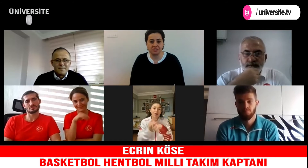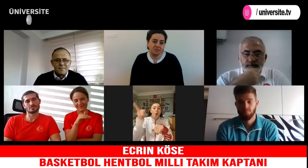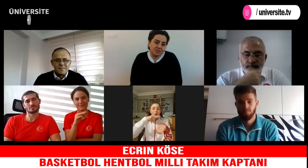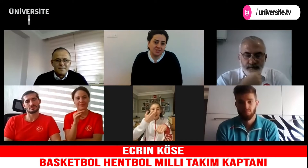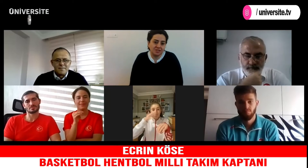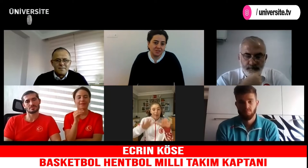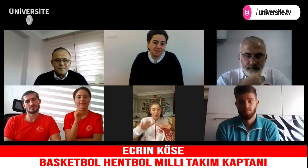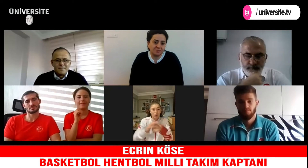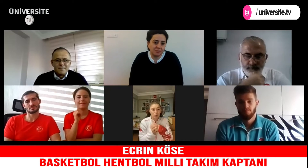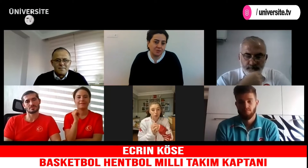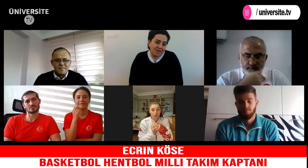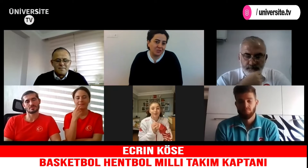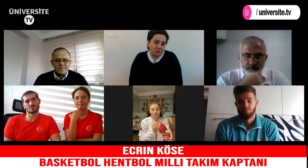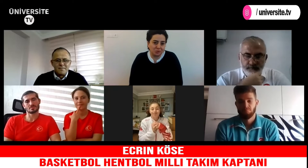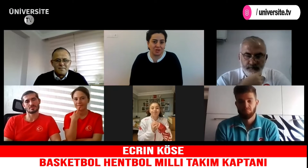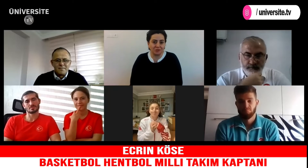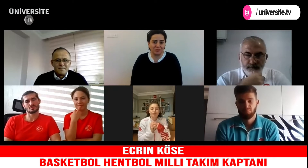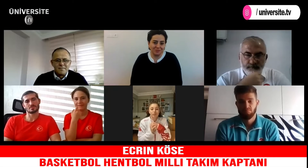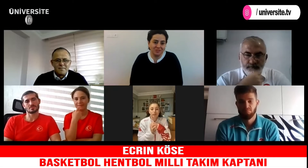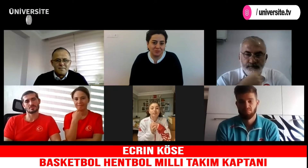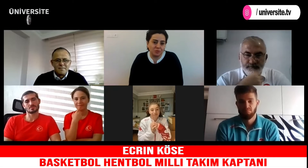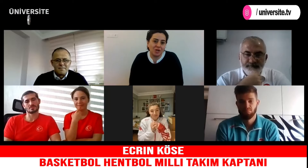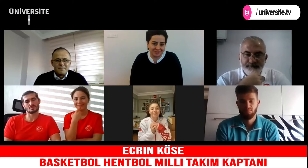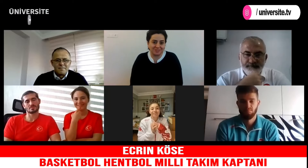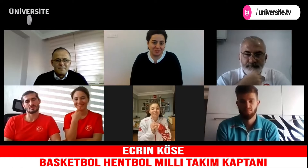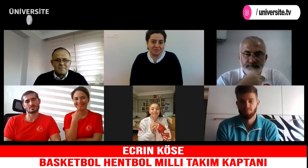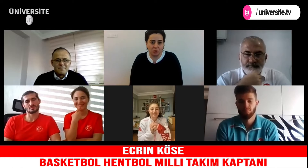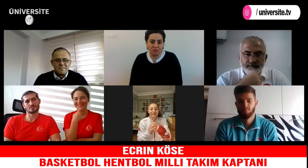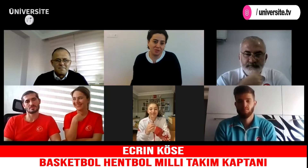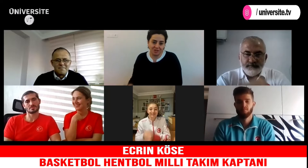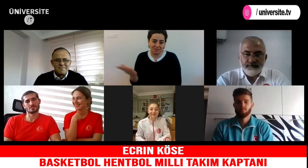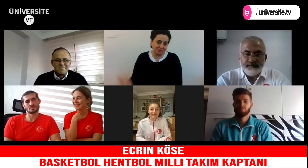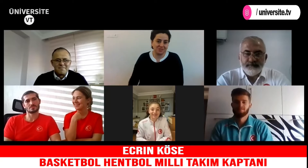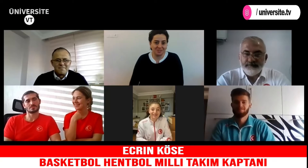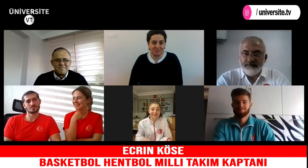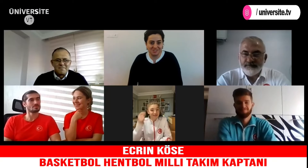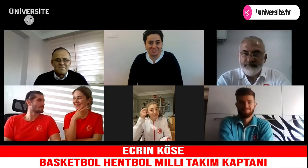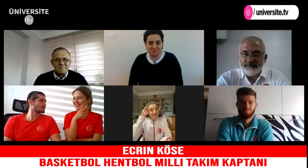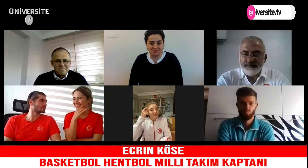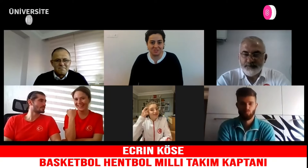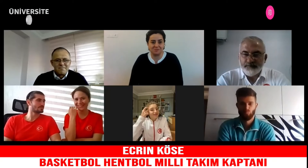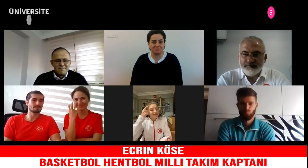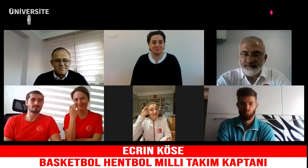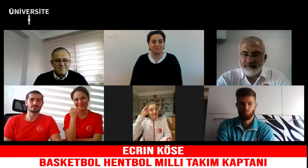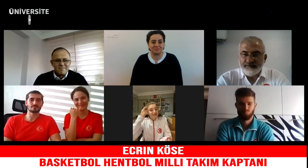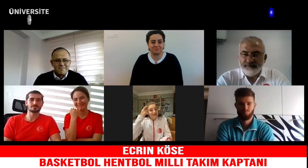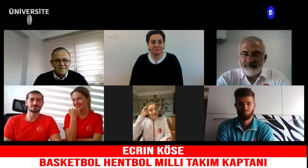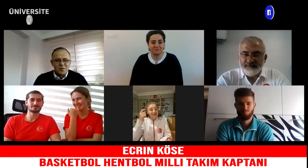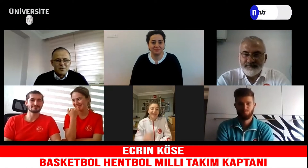bölge maçlarında bekliyorum şu an oynamayı. Duyan takıma da oynamak ayrı bir ayrıcalık bizim için.